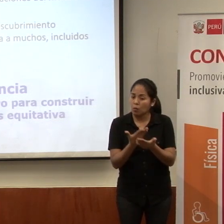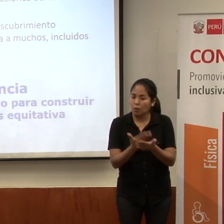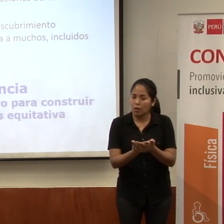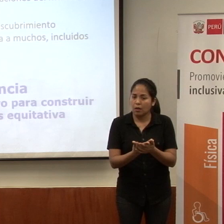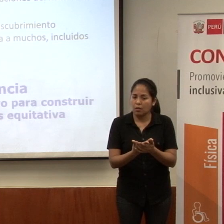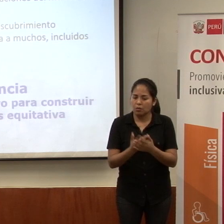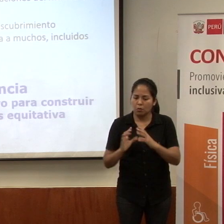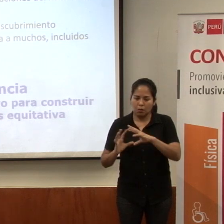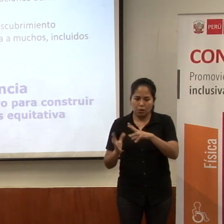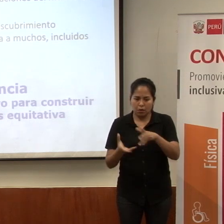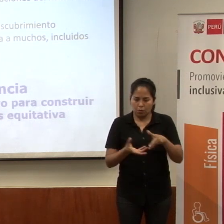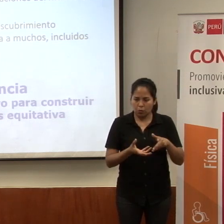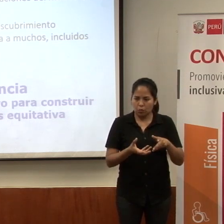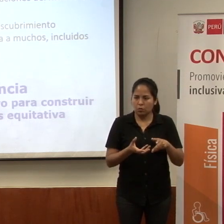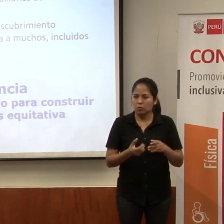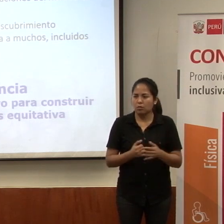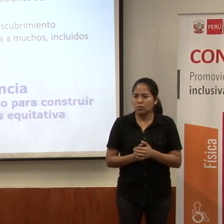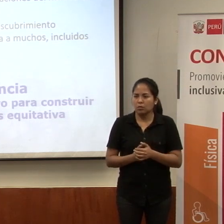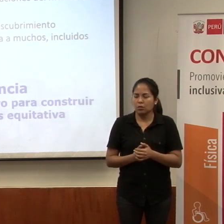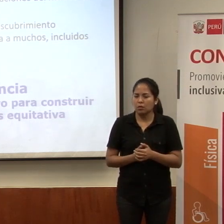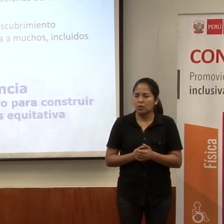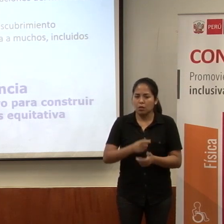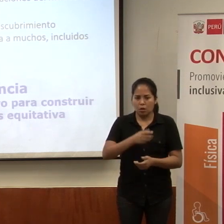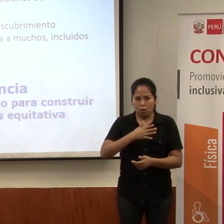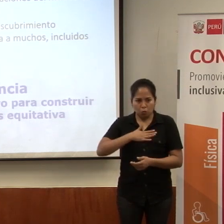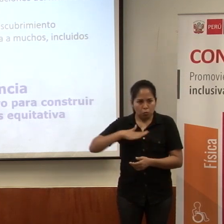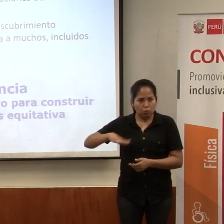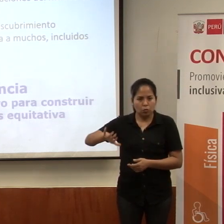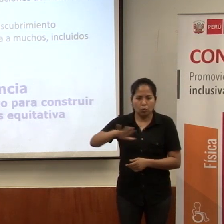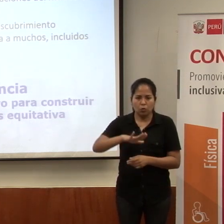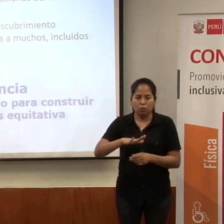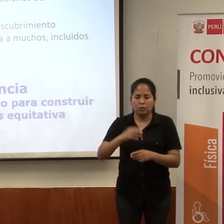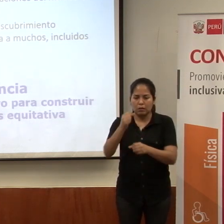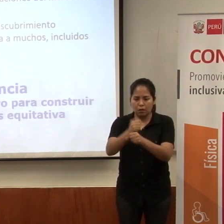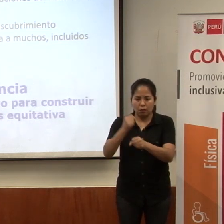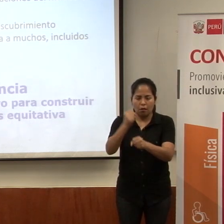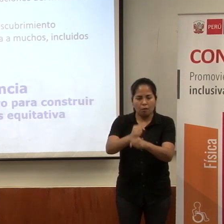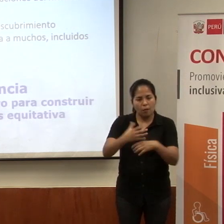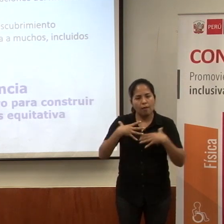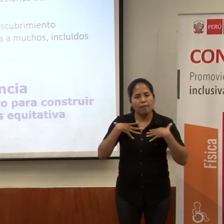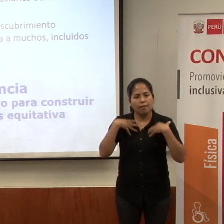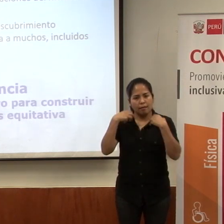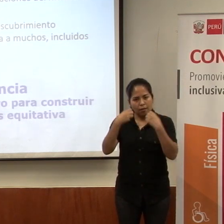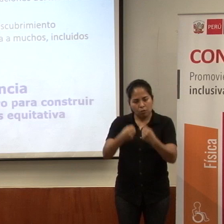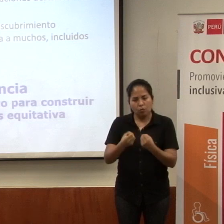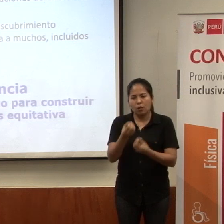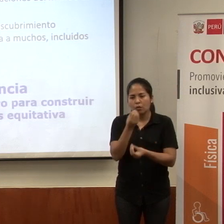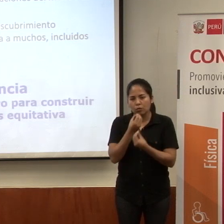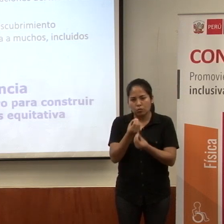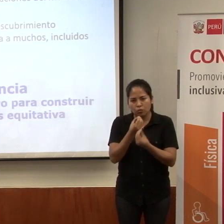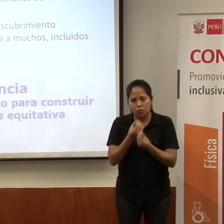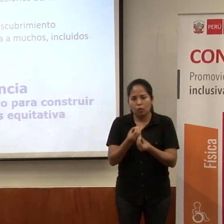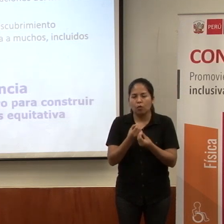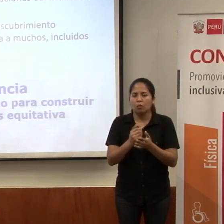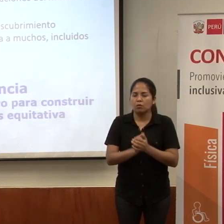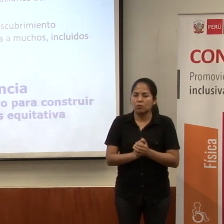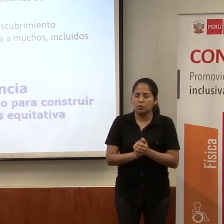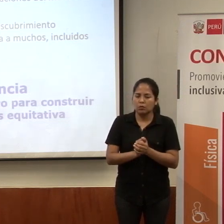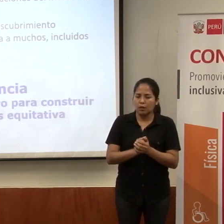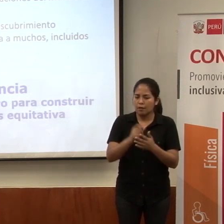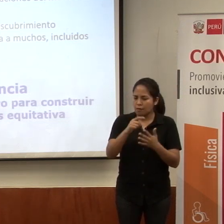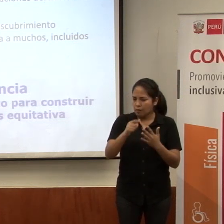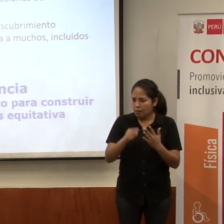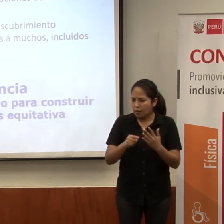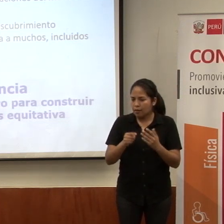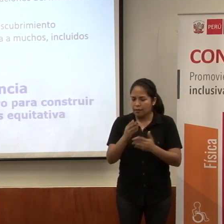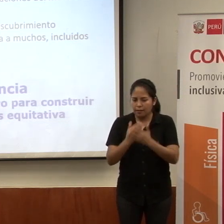nosotros trabajamos en la promoción del cuidado, de la salud, de la nutrición, de los estímulos y la identificación de la discapacidad